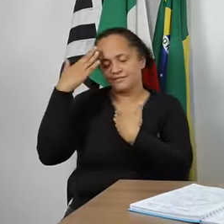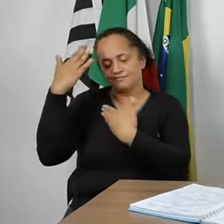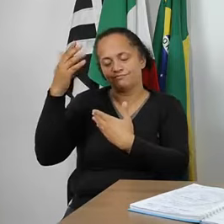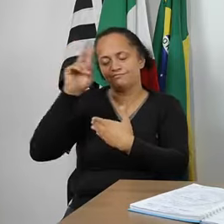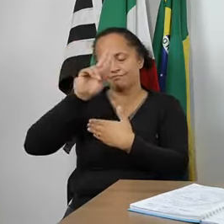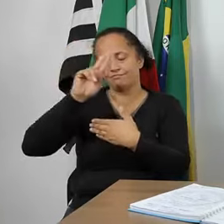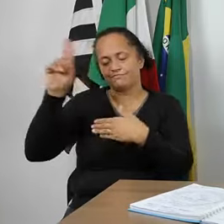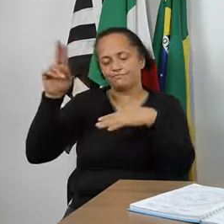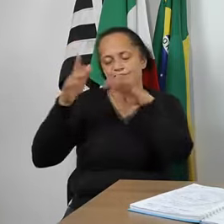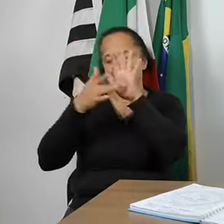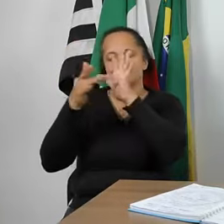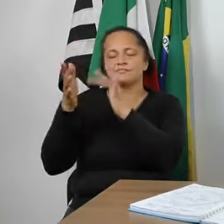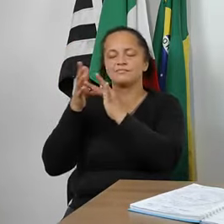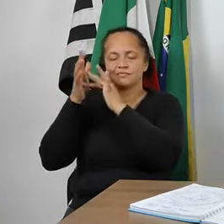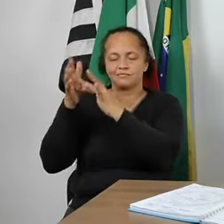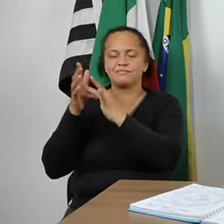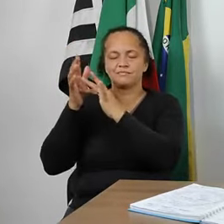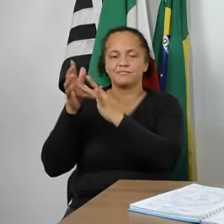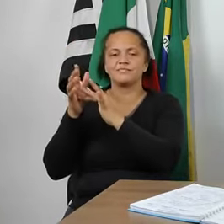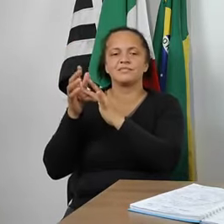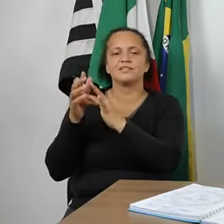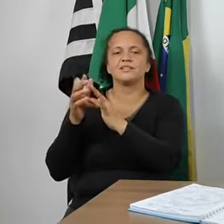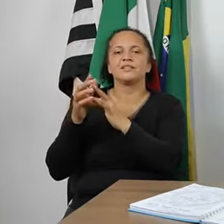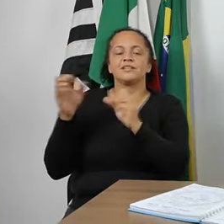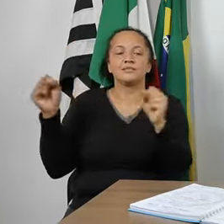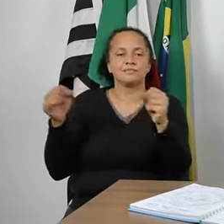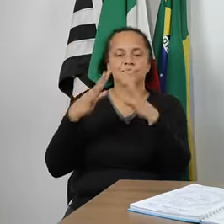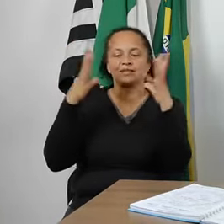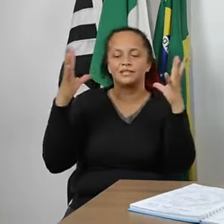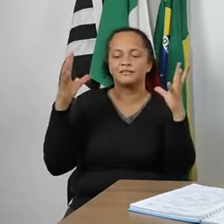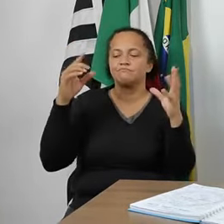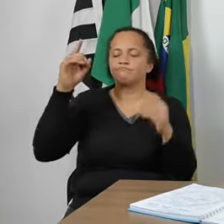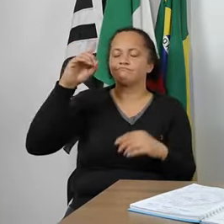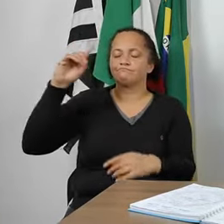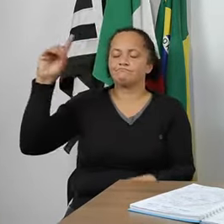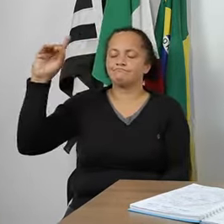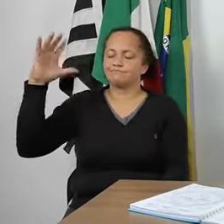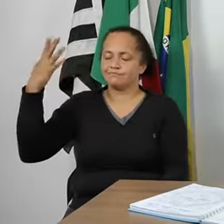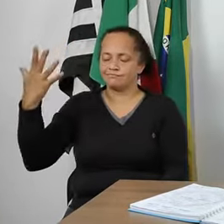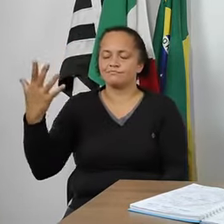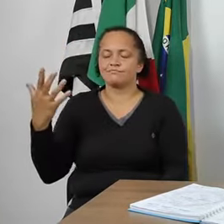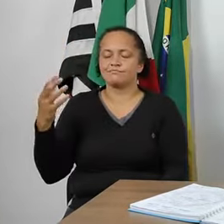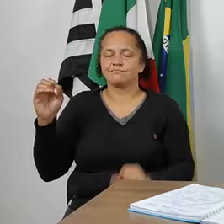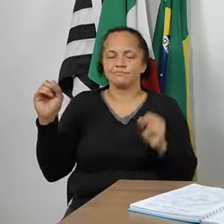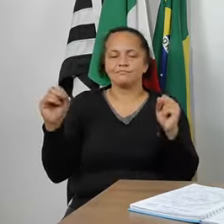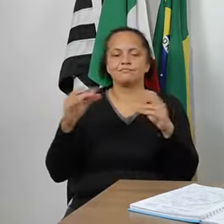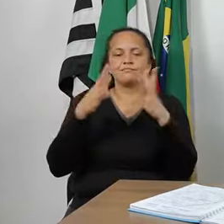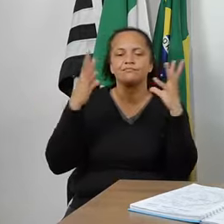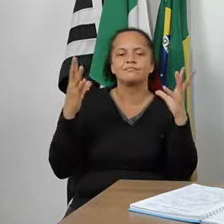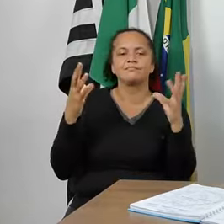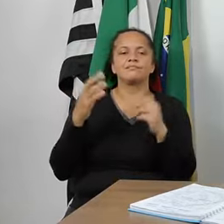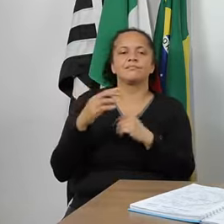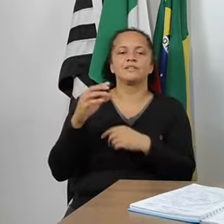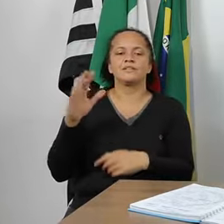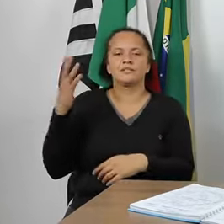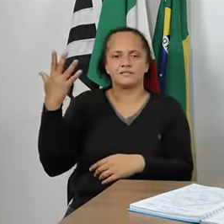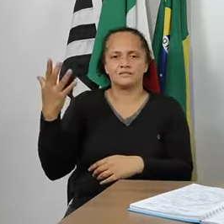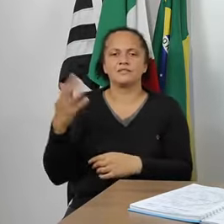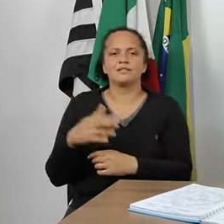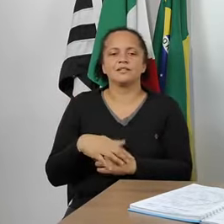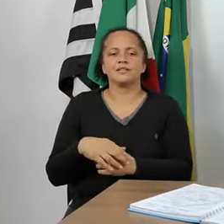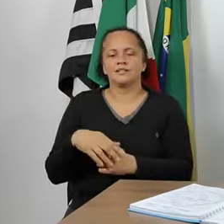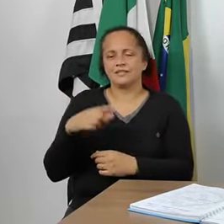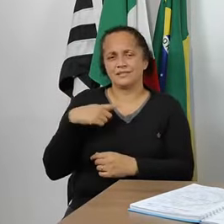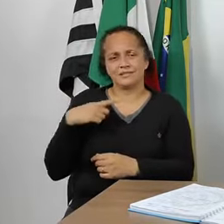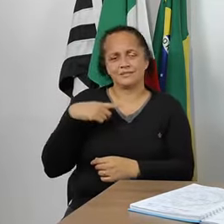Pai, em nome de Jesus Cristo, que os teus milagres ocorram, Pai. Que os teus milagres, aquele que está orando conosco agora, precisa